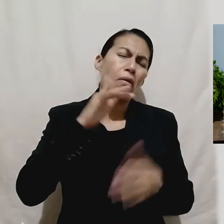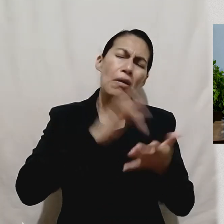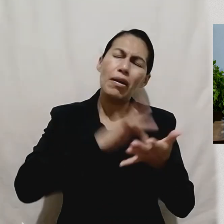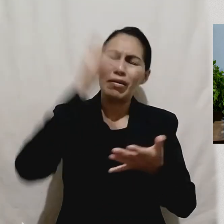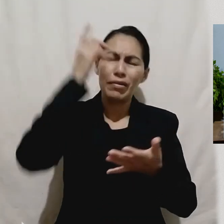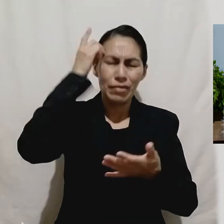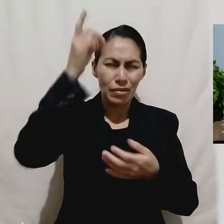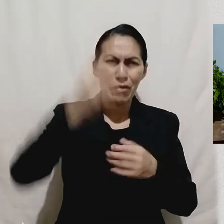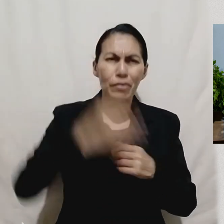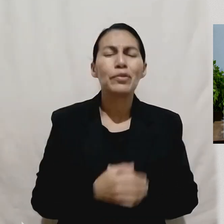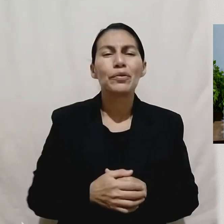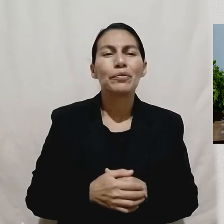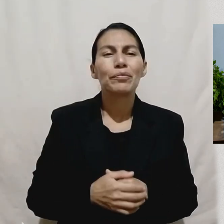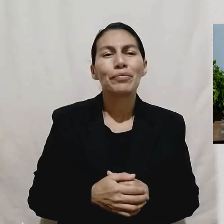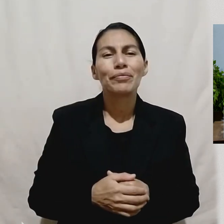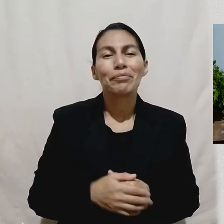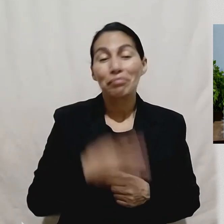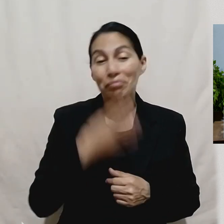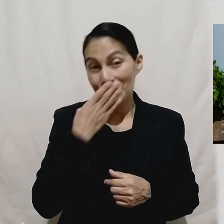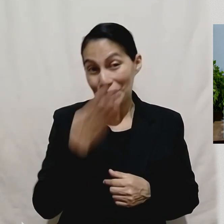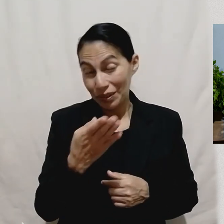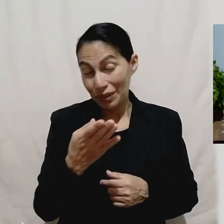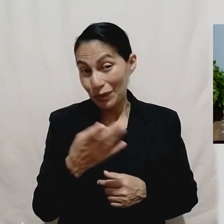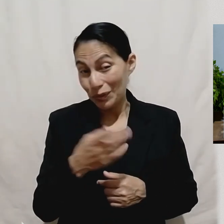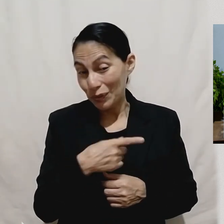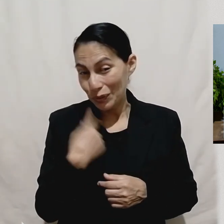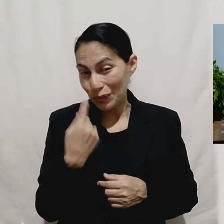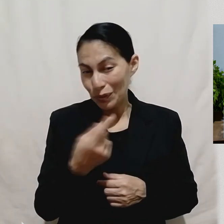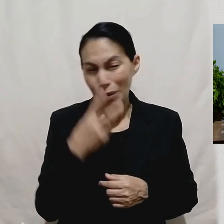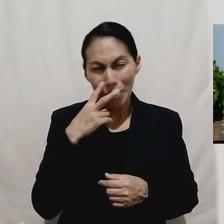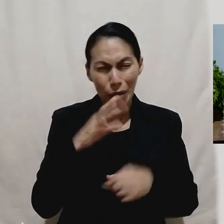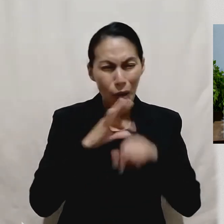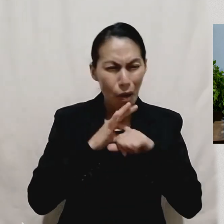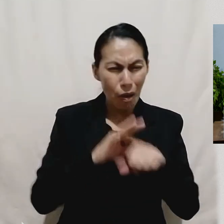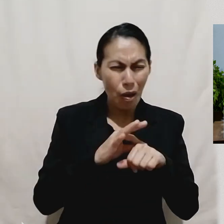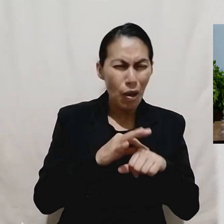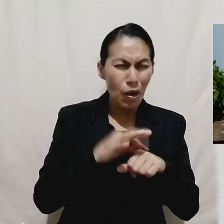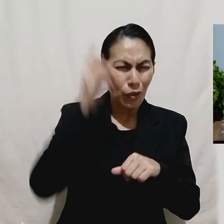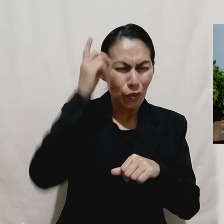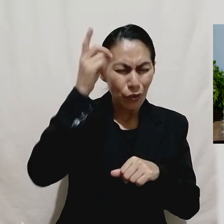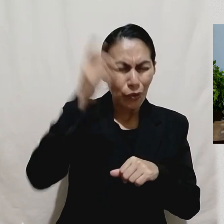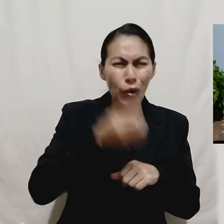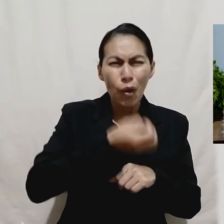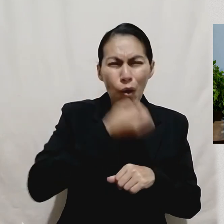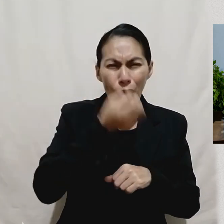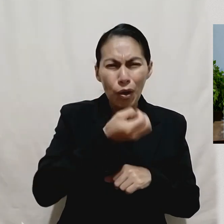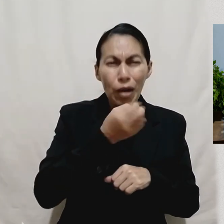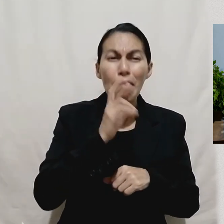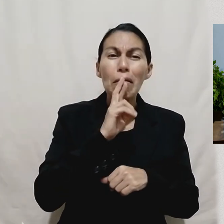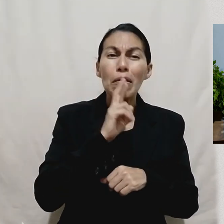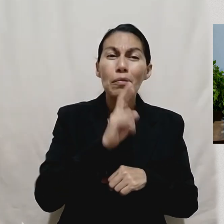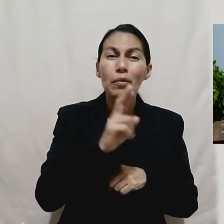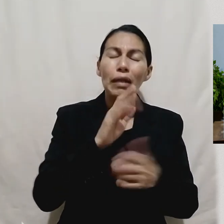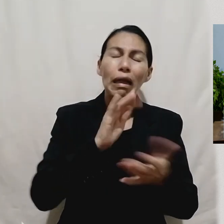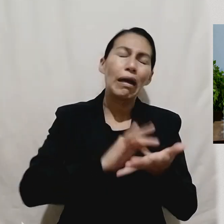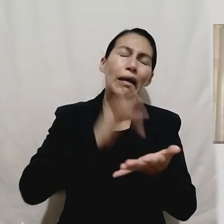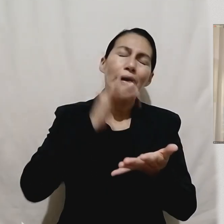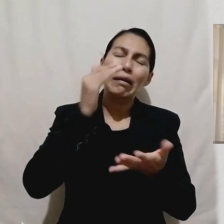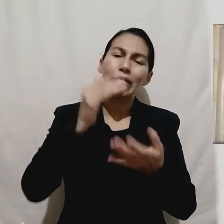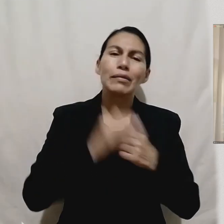Araceli nos alegramos de cómo Dios ha respondido tu oración